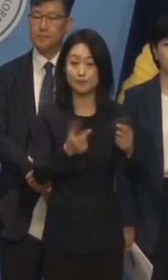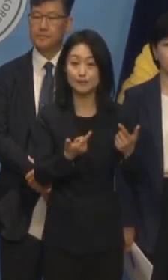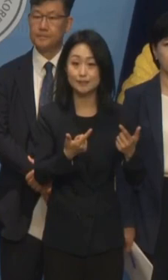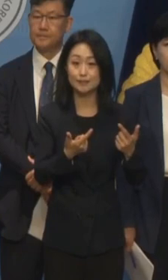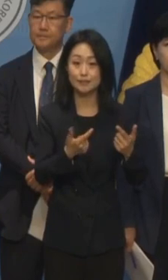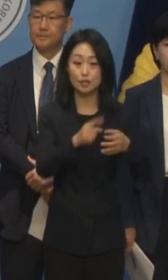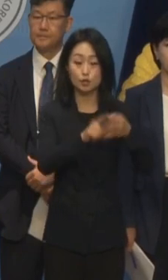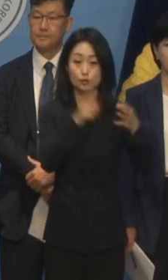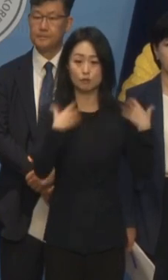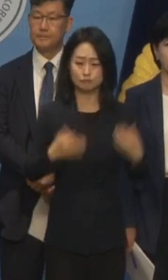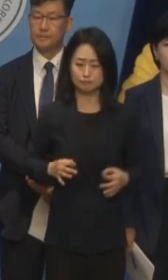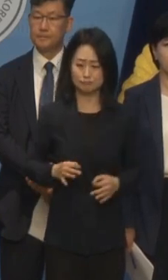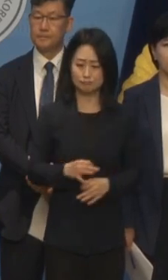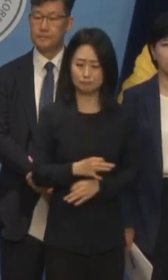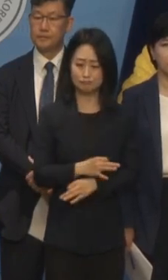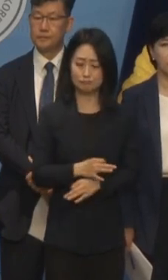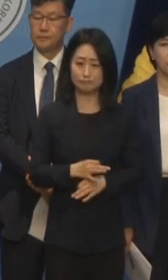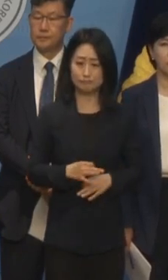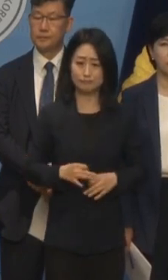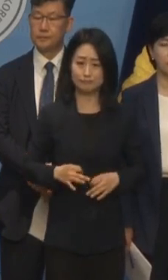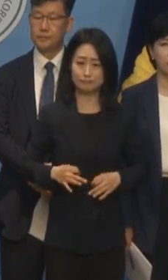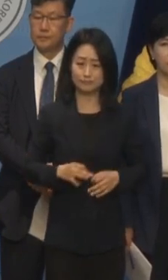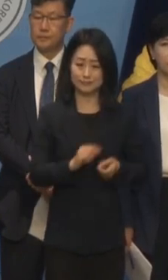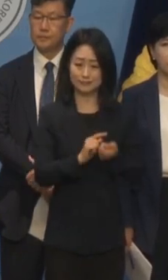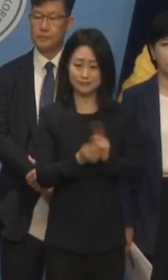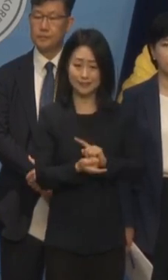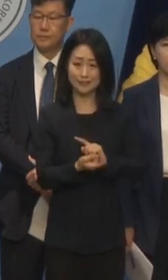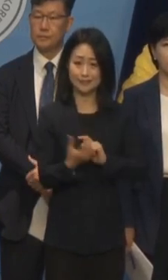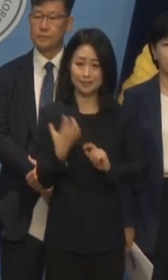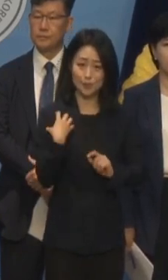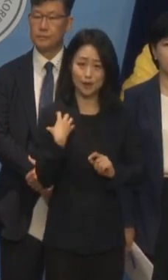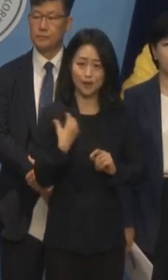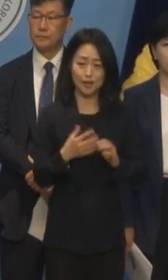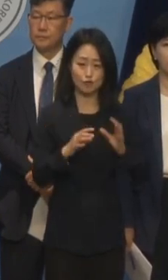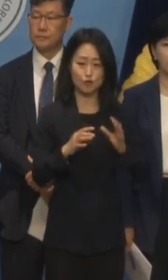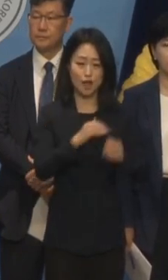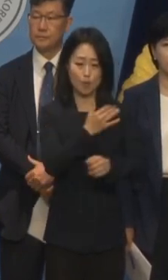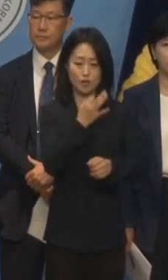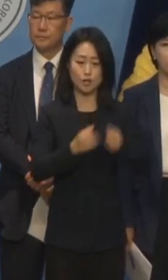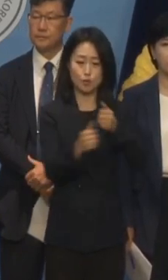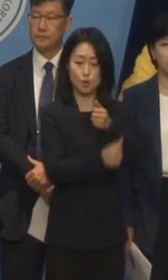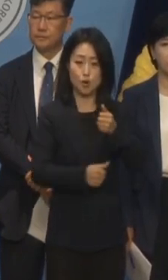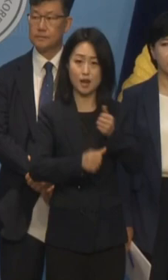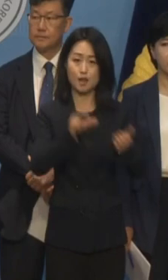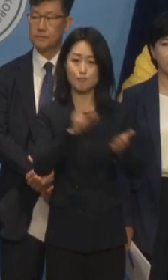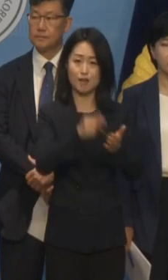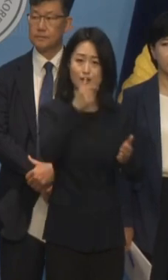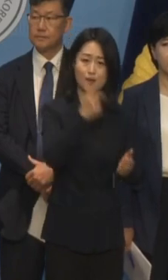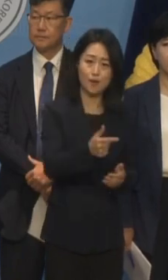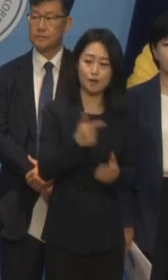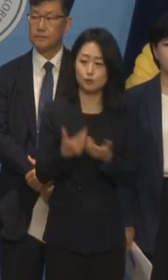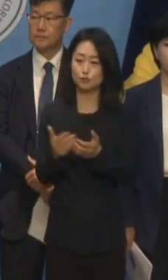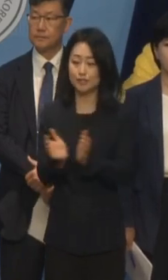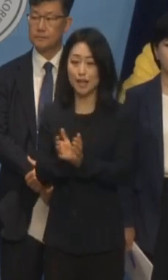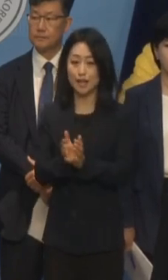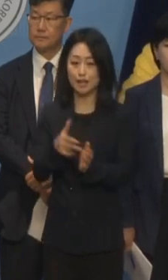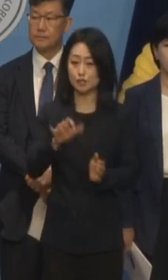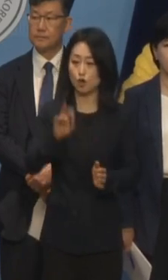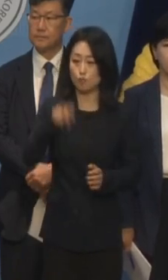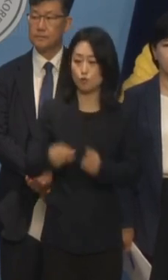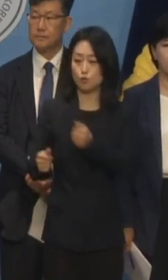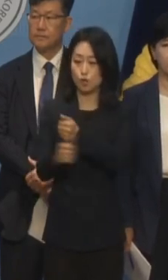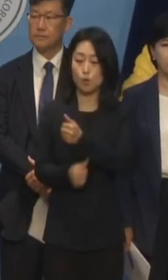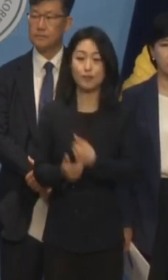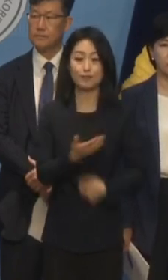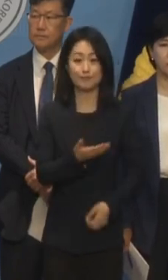정권의 부정과 부패를 대변한 권익위를 강력히 규탄합니다. 우리 더불어민주당 정무위